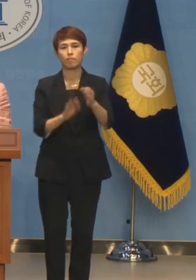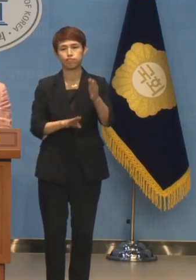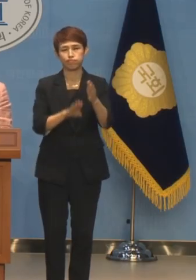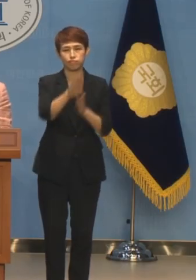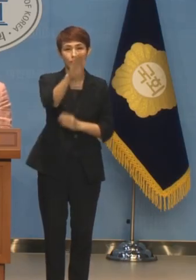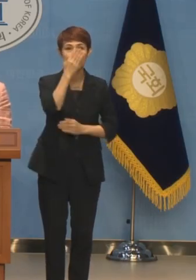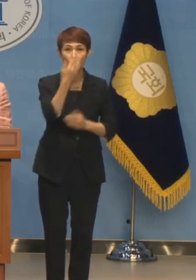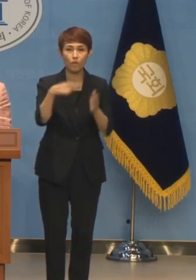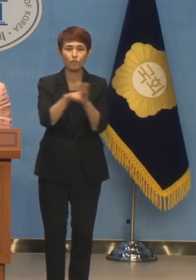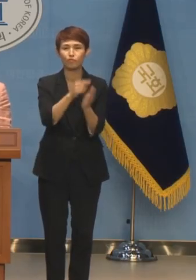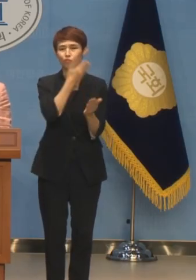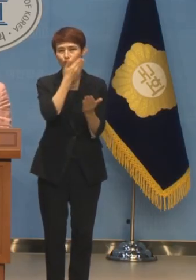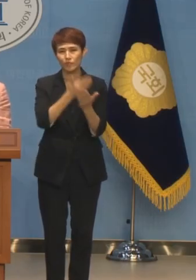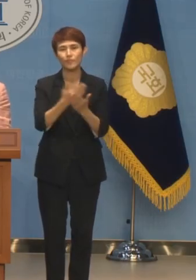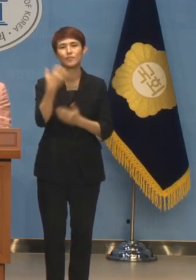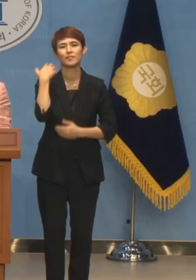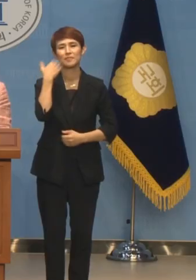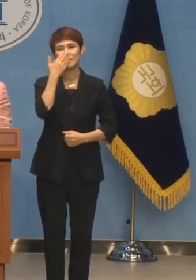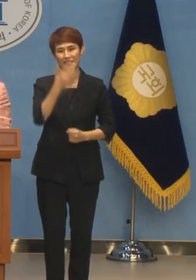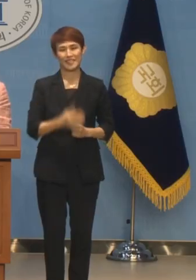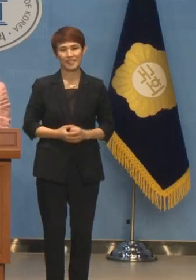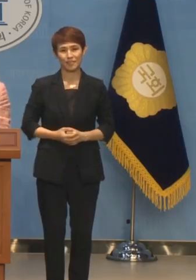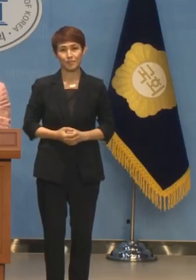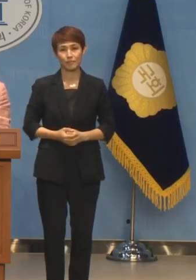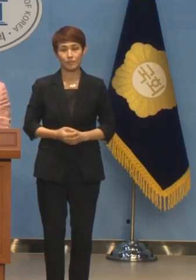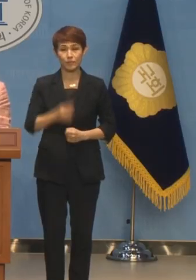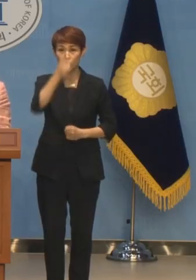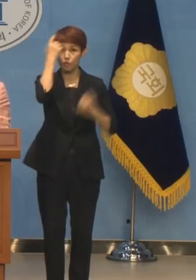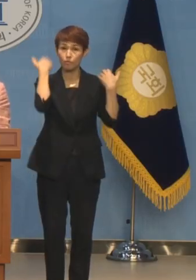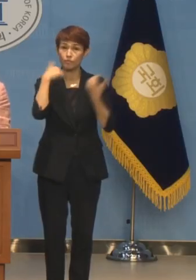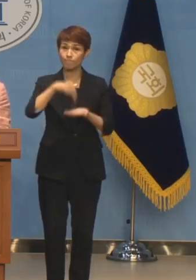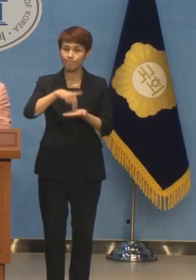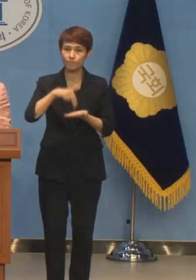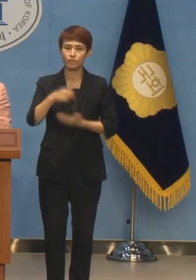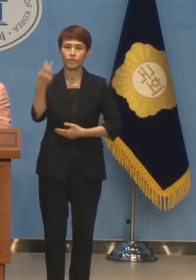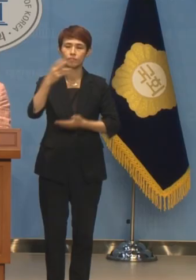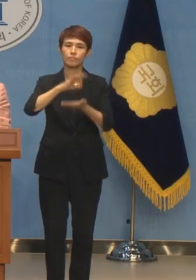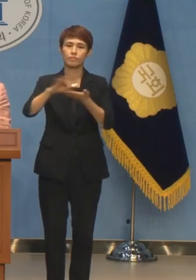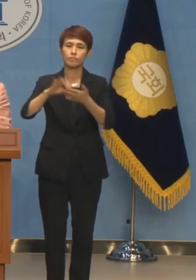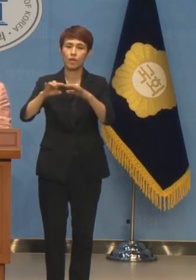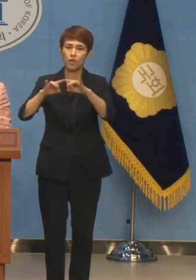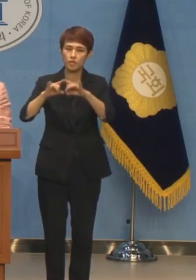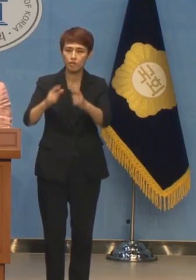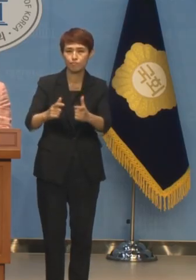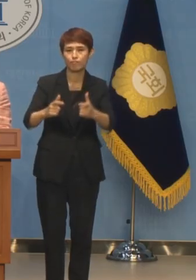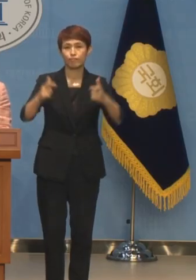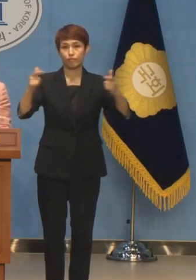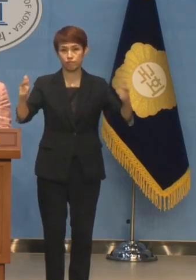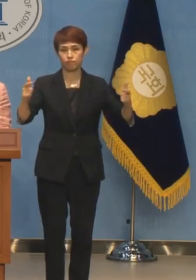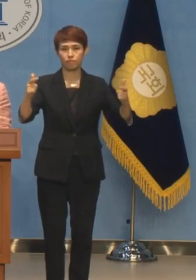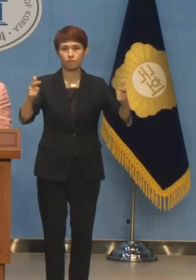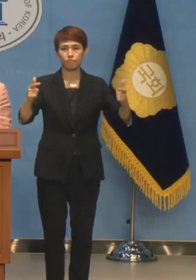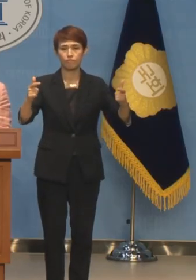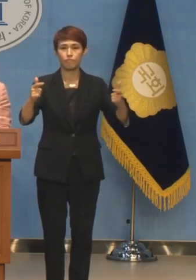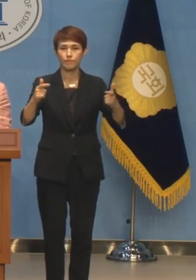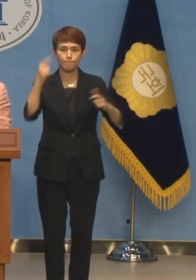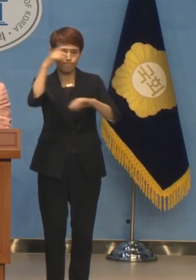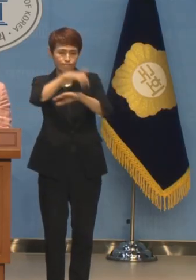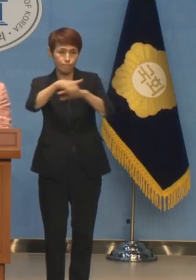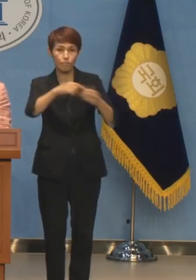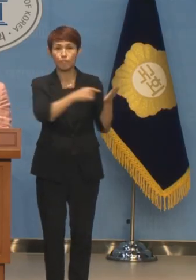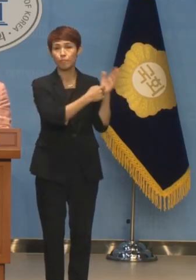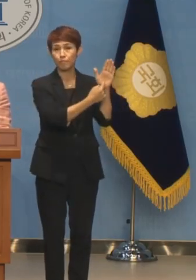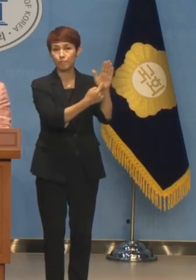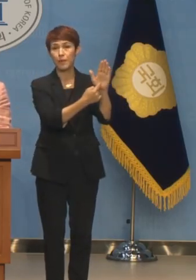중요한 역할을 할 것입니다. 최근 정부도 재생에너지 보급 확대 및 공급망 확산 전략을 발표한